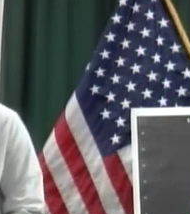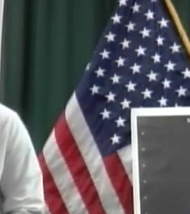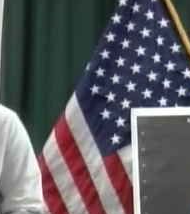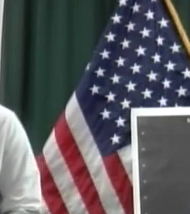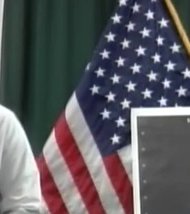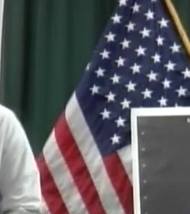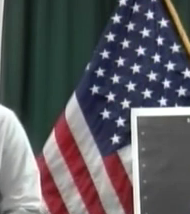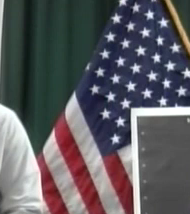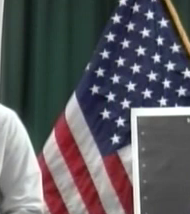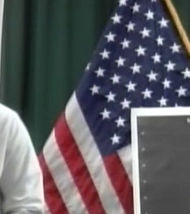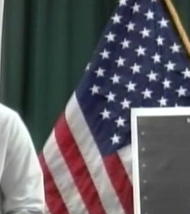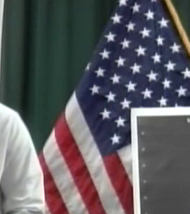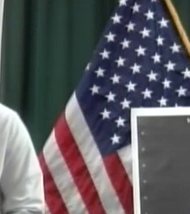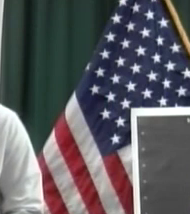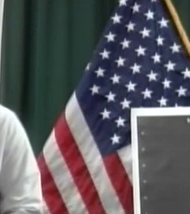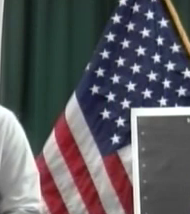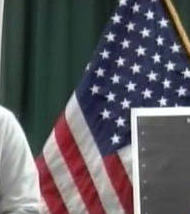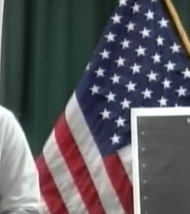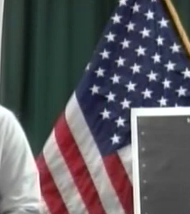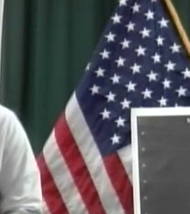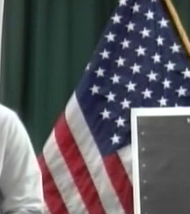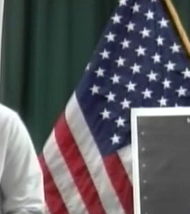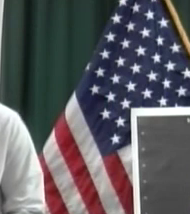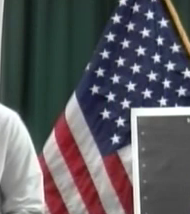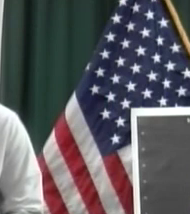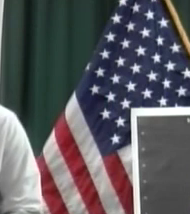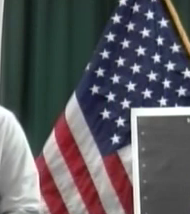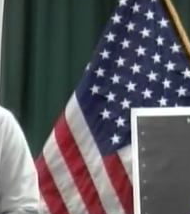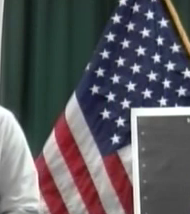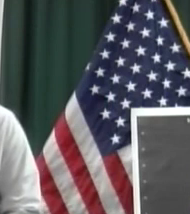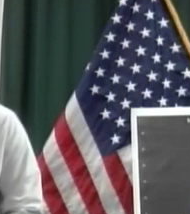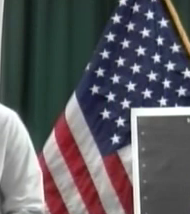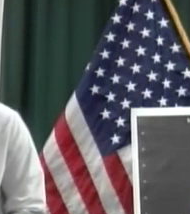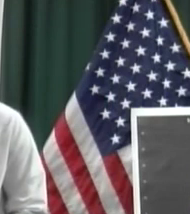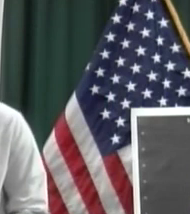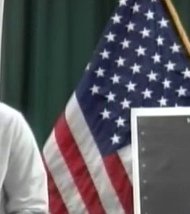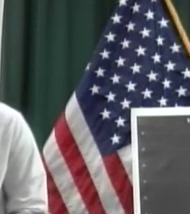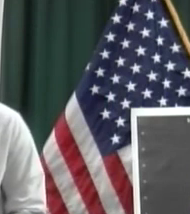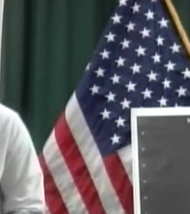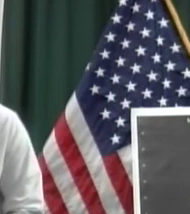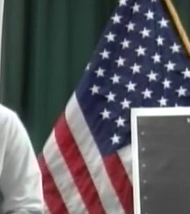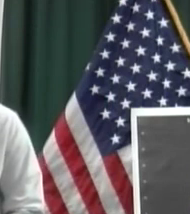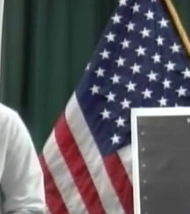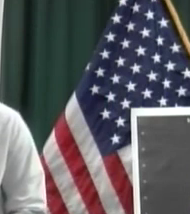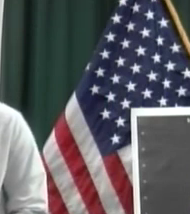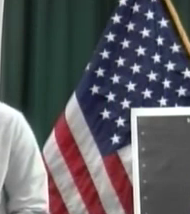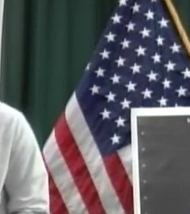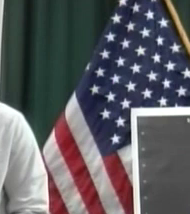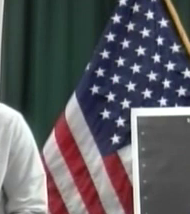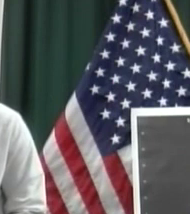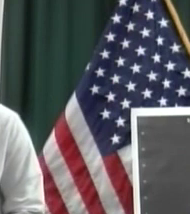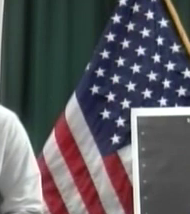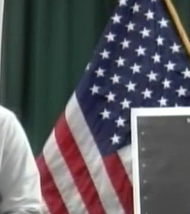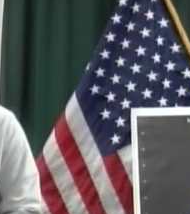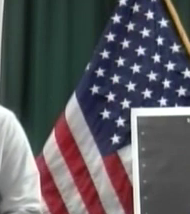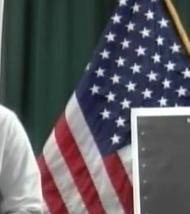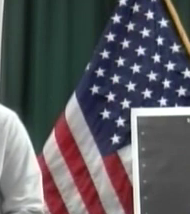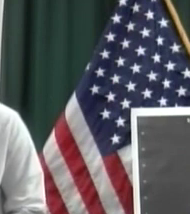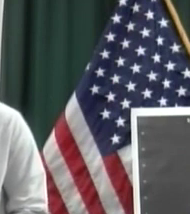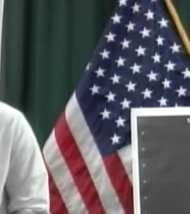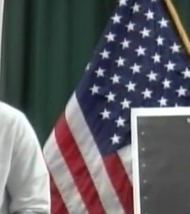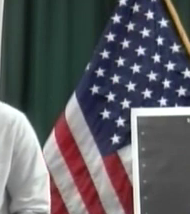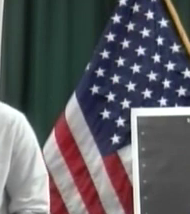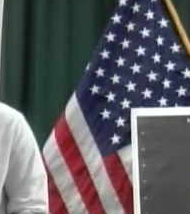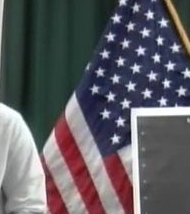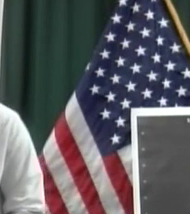la temporada de incendios y fortales, y ayer. El presidente de la Junta de Comisionados del